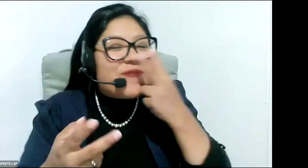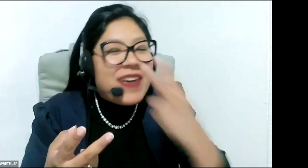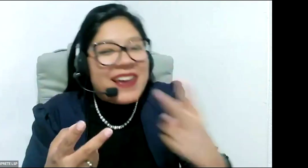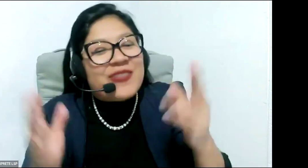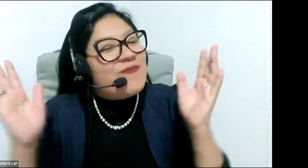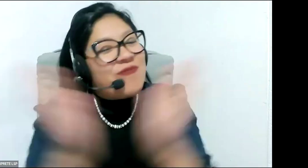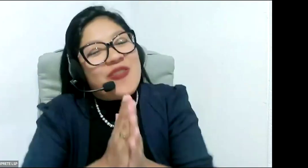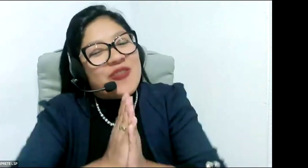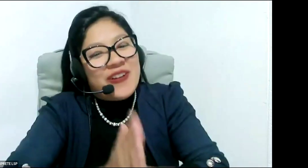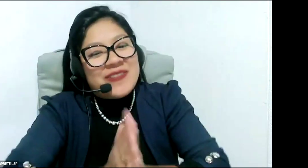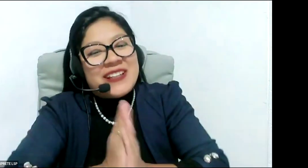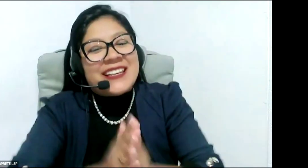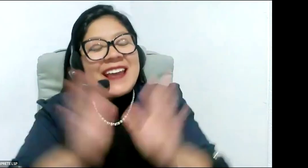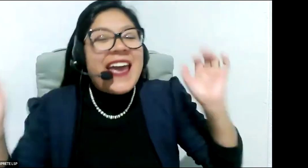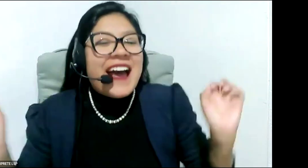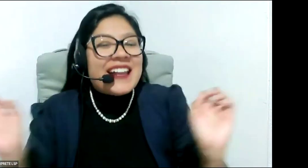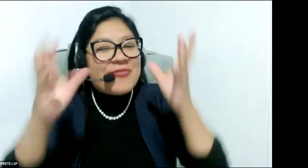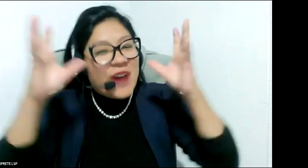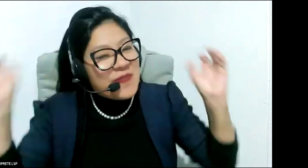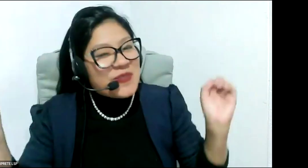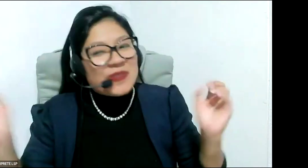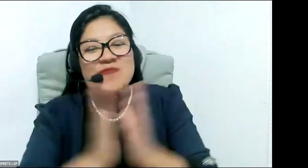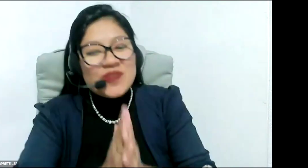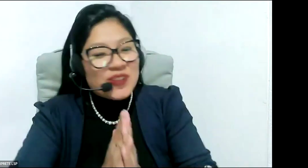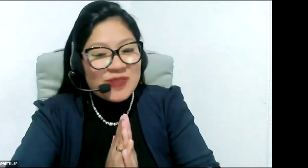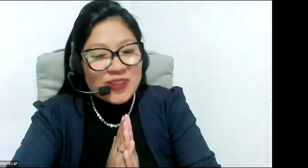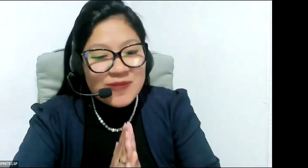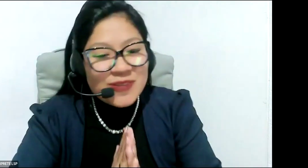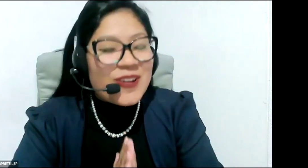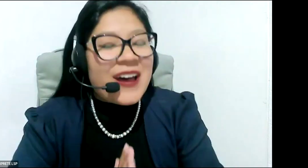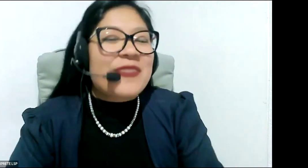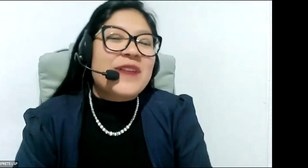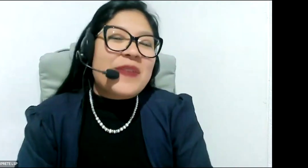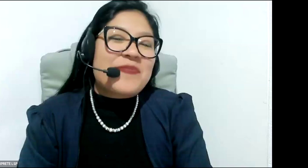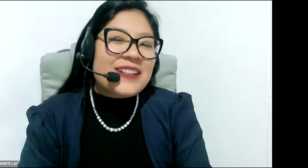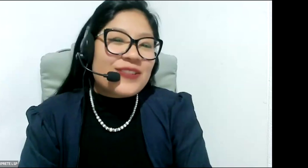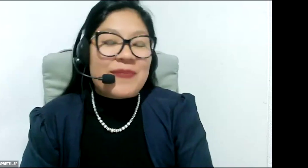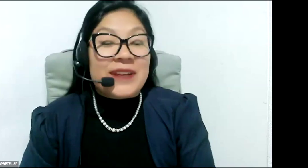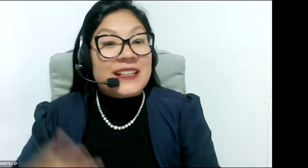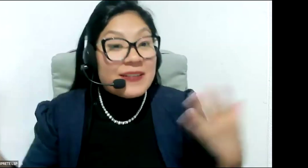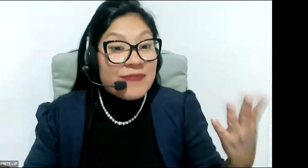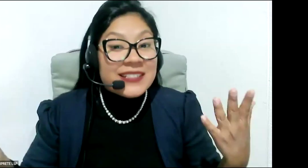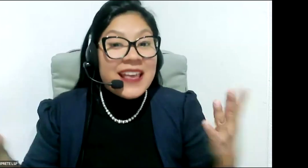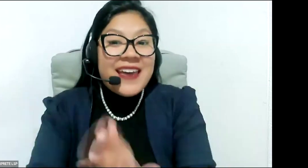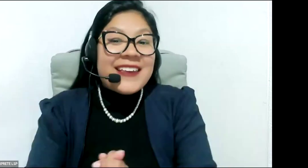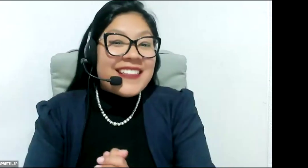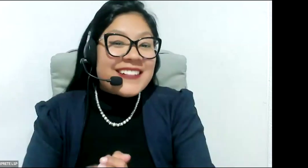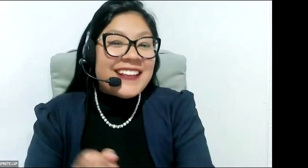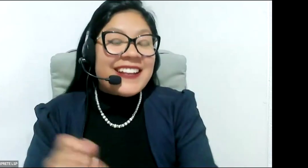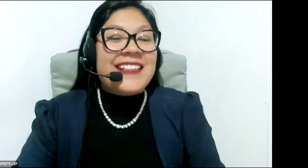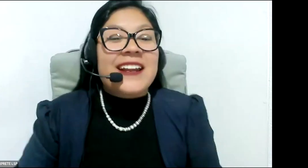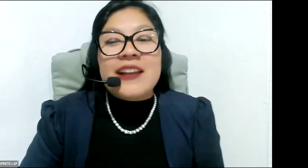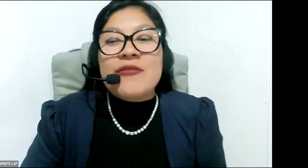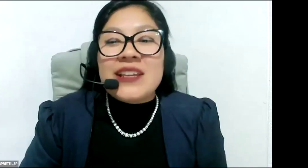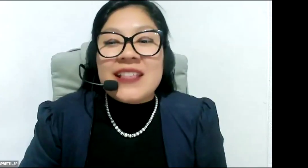queremos verlos Por favor Así que animamos mucho mucho mucho a que puedan prender sus camaritas sin más que